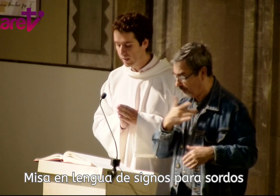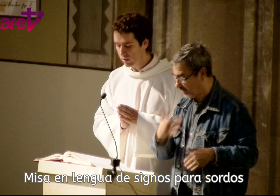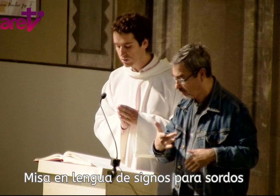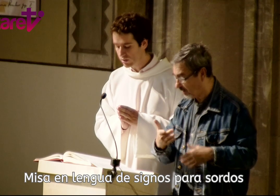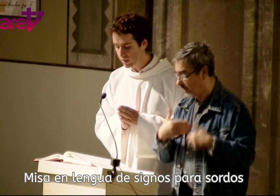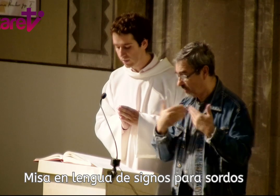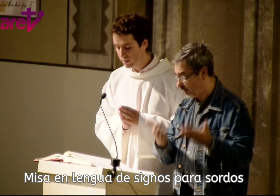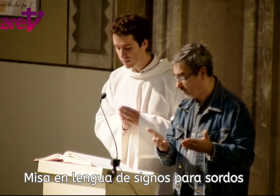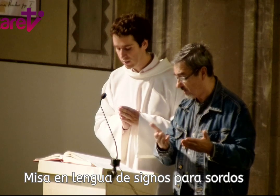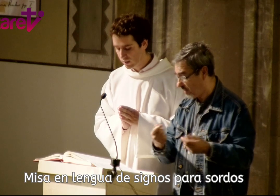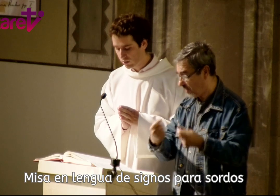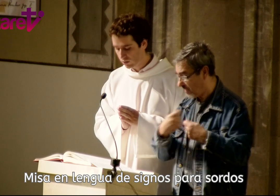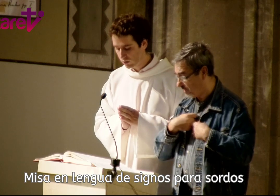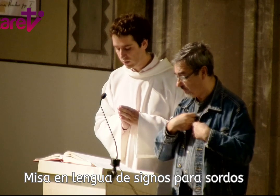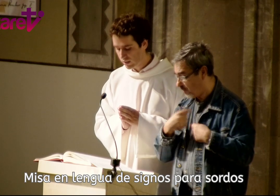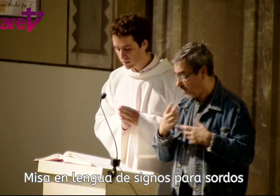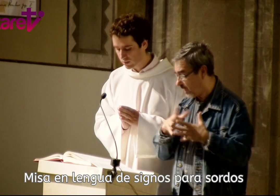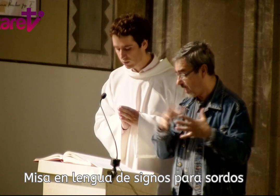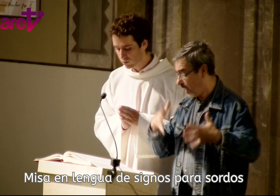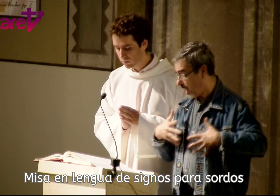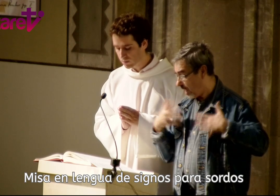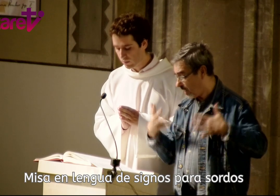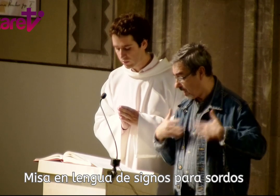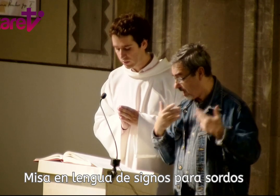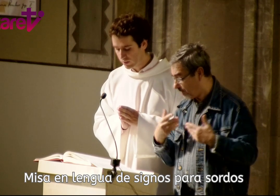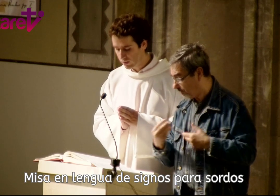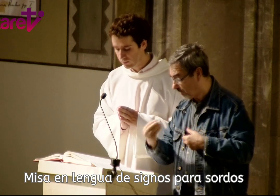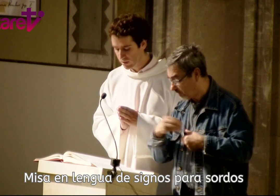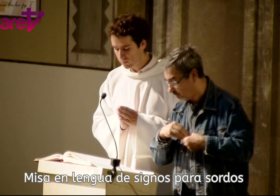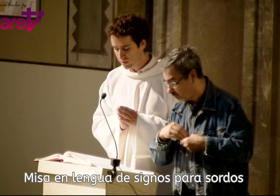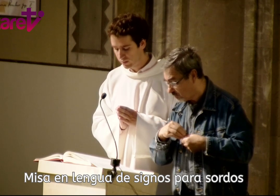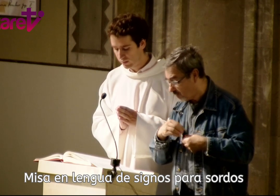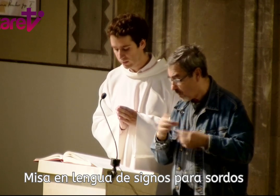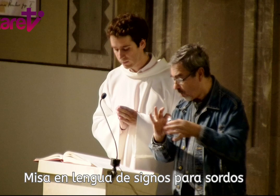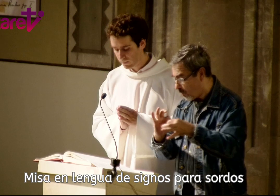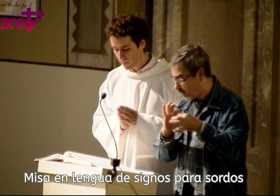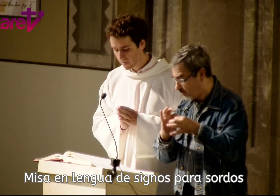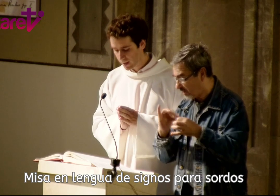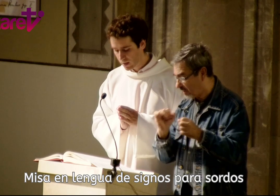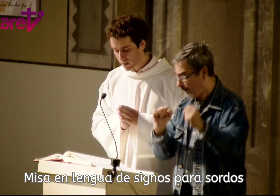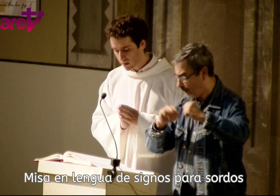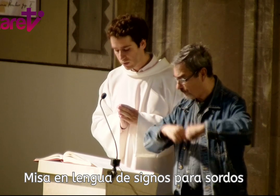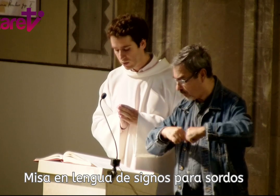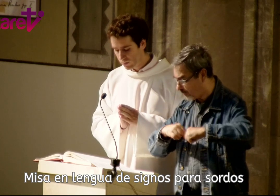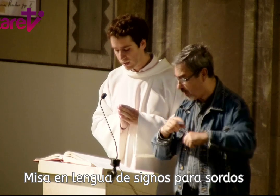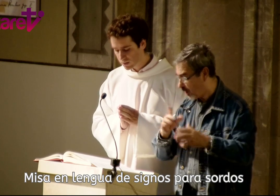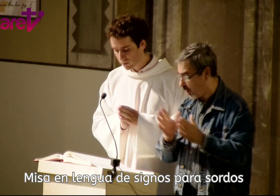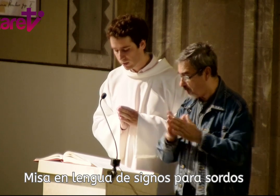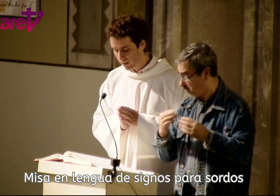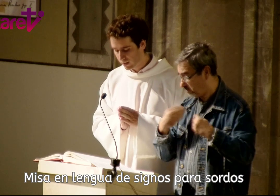Manteneos unánimes y concordes con un mismo amor y un mismo sentir. No obréis por rivalidad